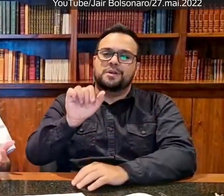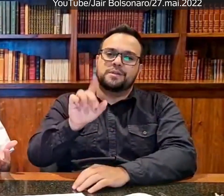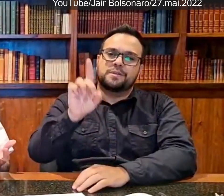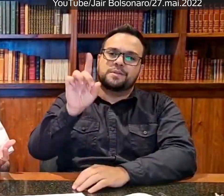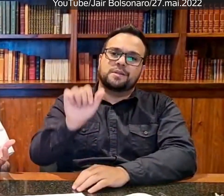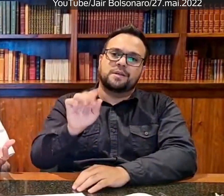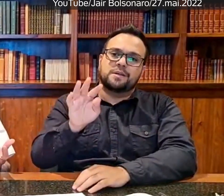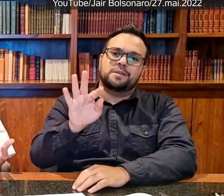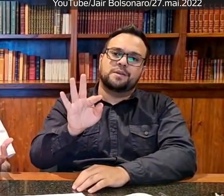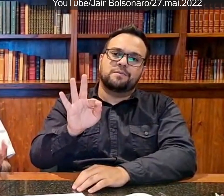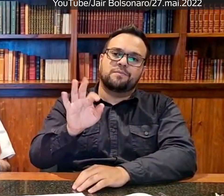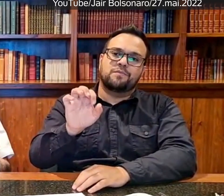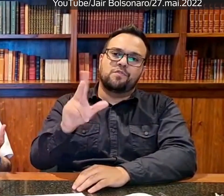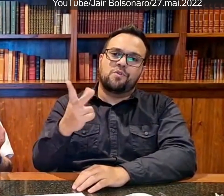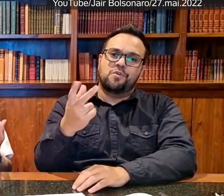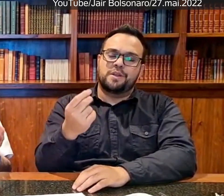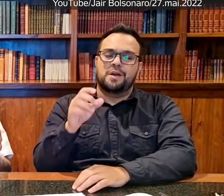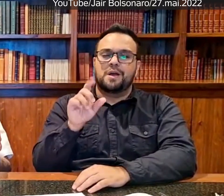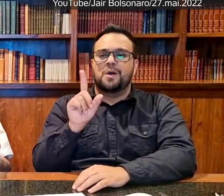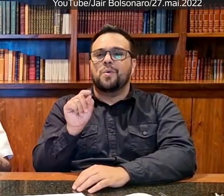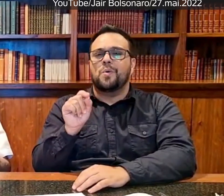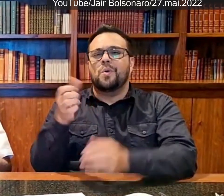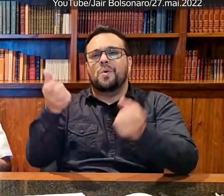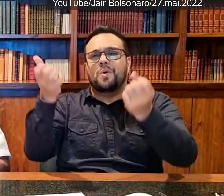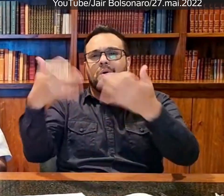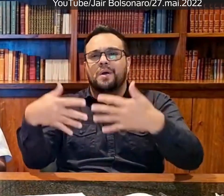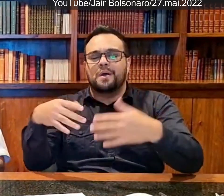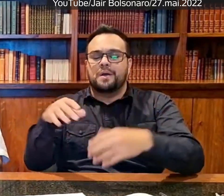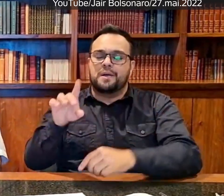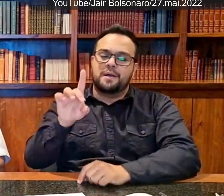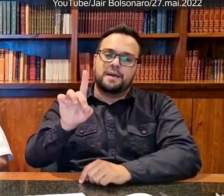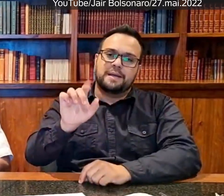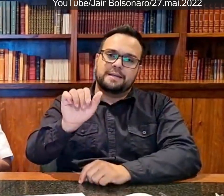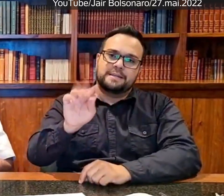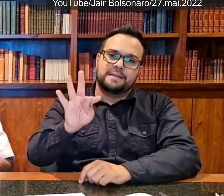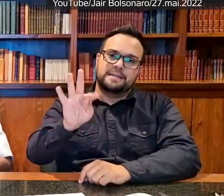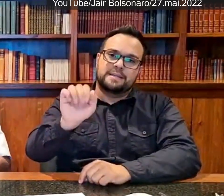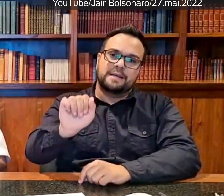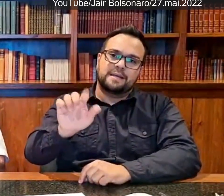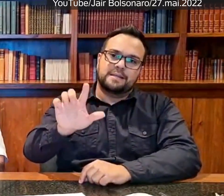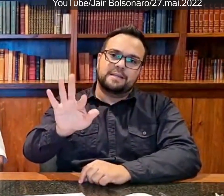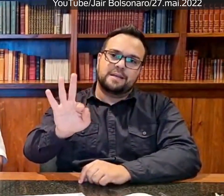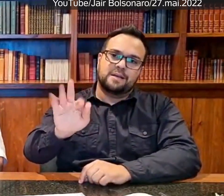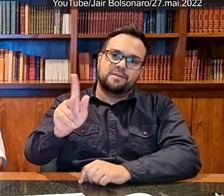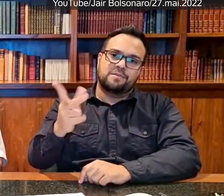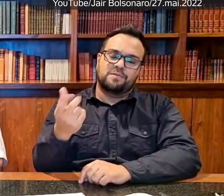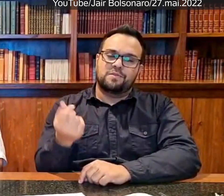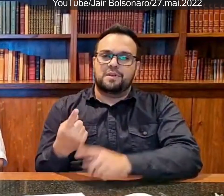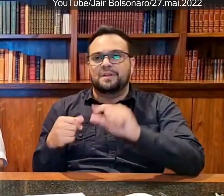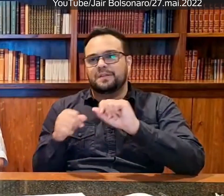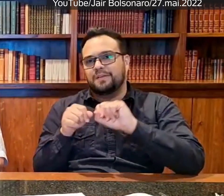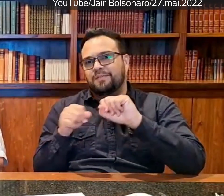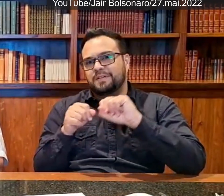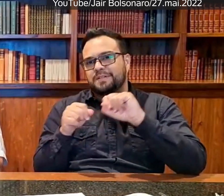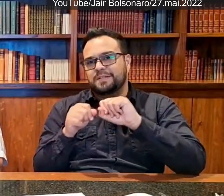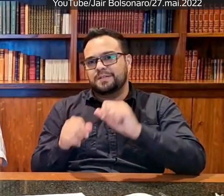que que é o Datafolha? Será que o Datafolha está jogando, fazer uma